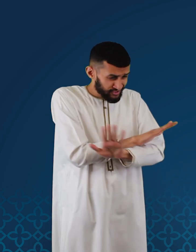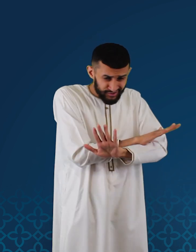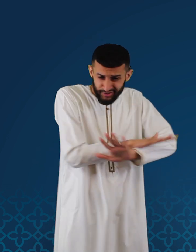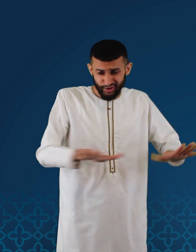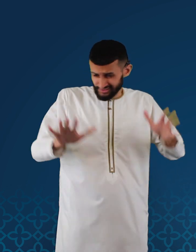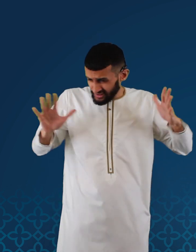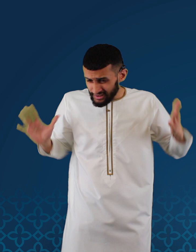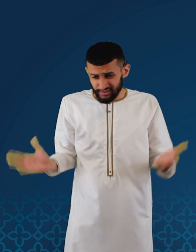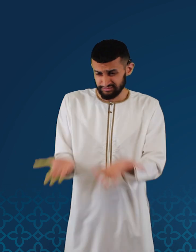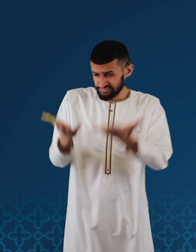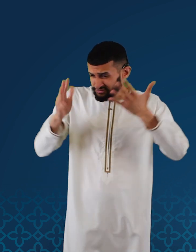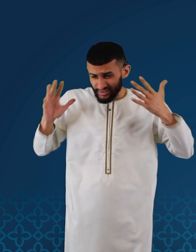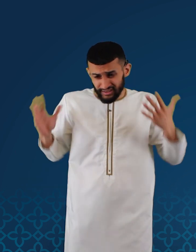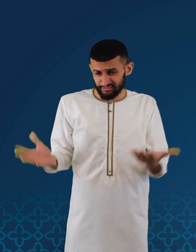تحاضون على طعام